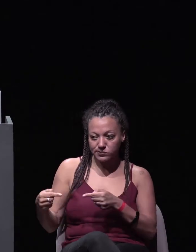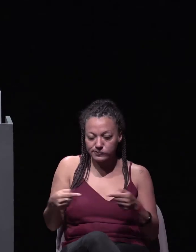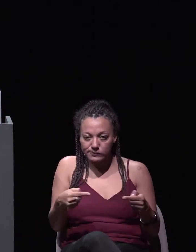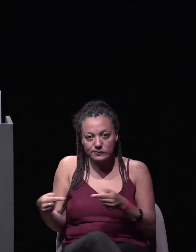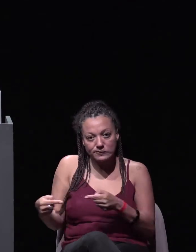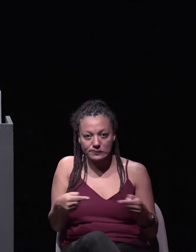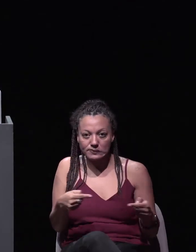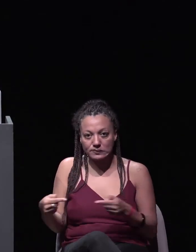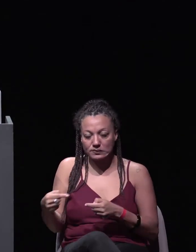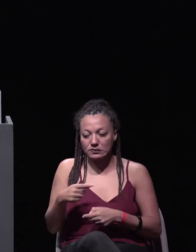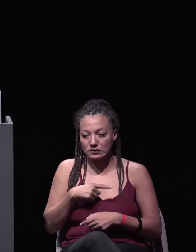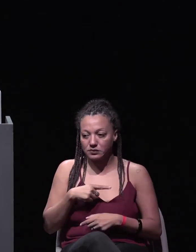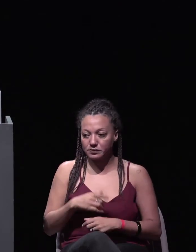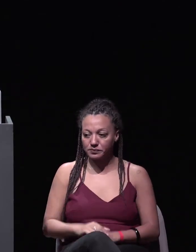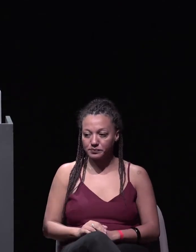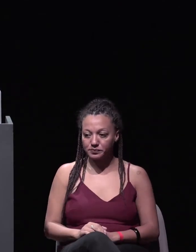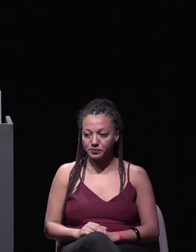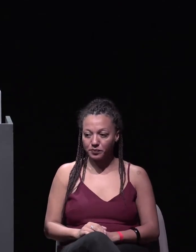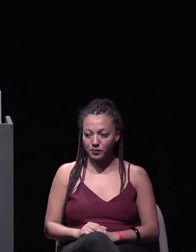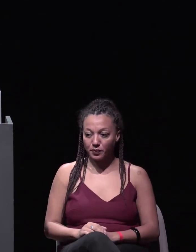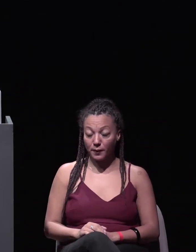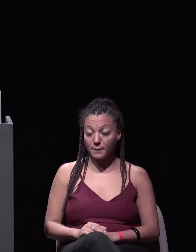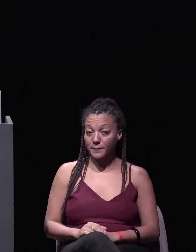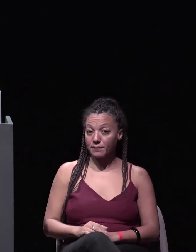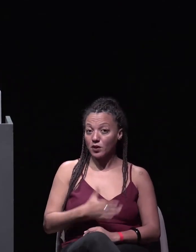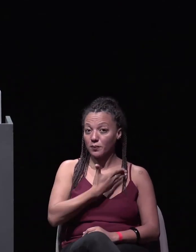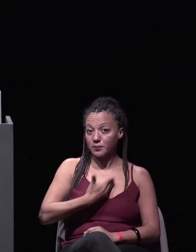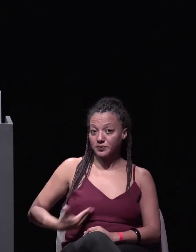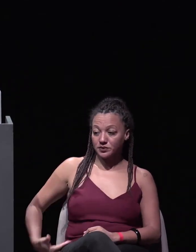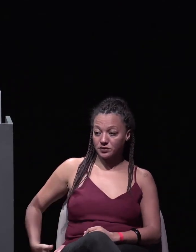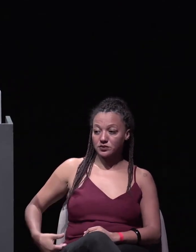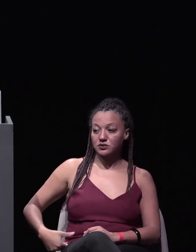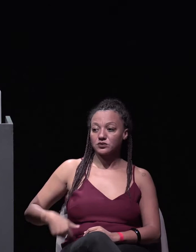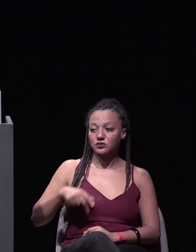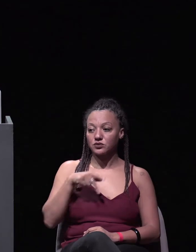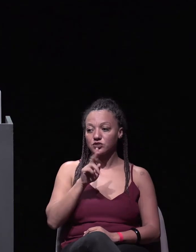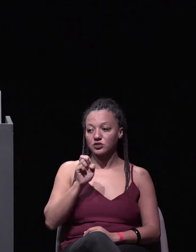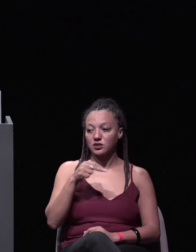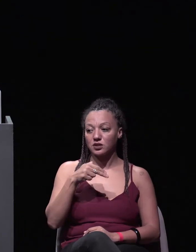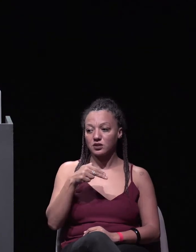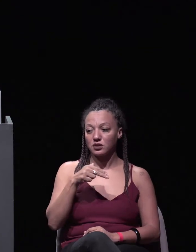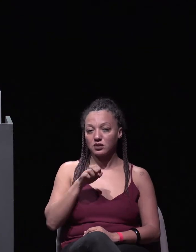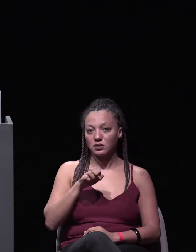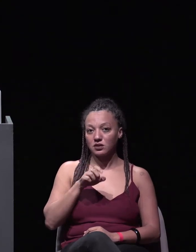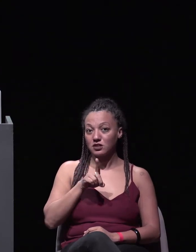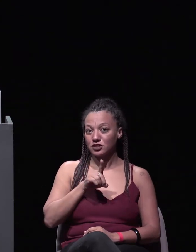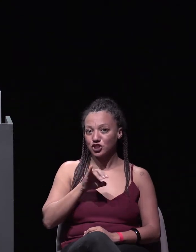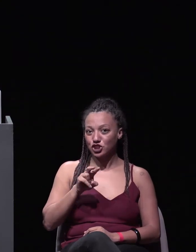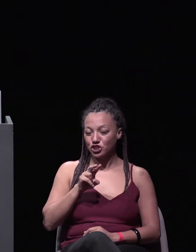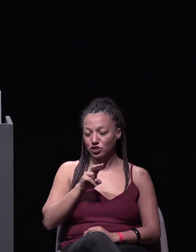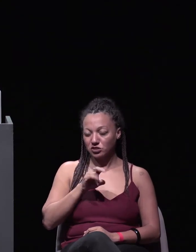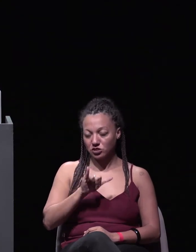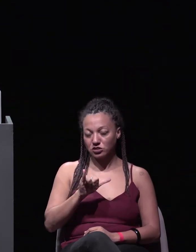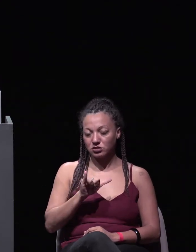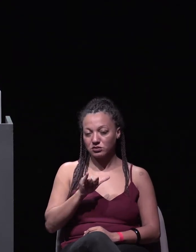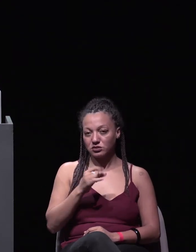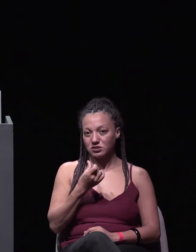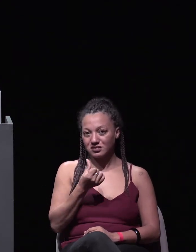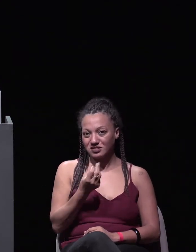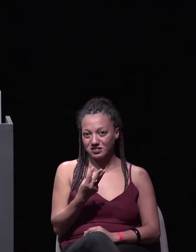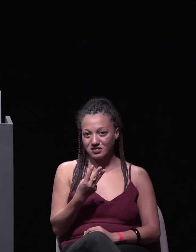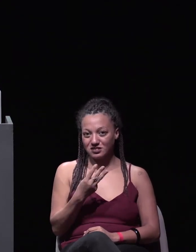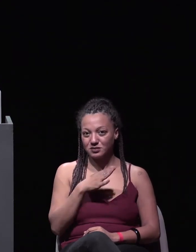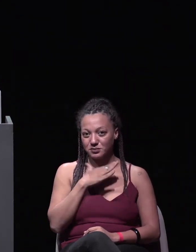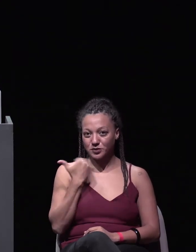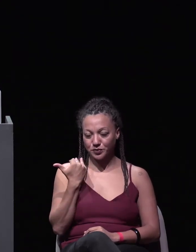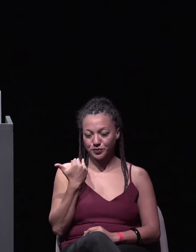podemos esquecer que o presidente Kennedy é assassinado neste ano. Ele se dirige à nação